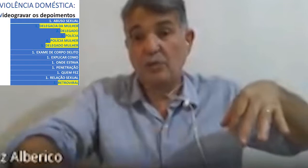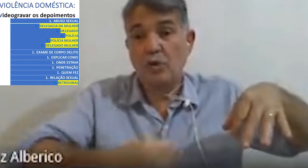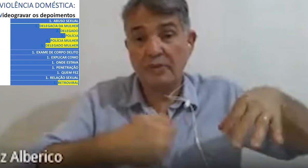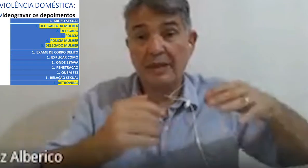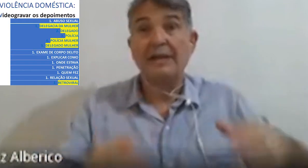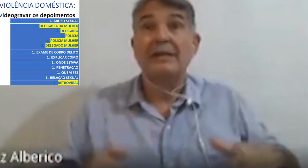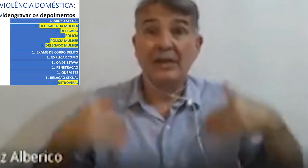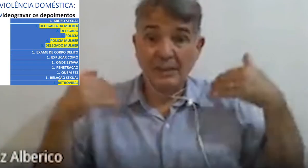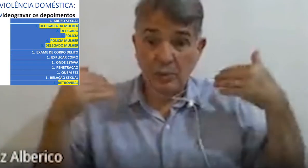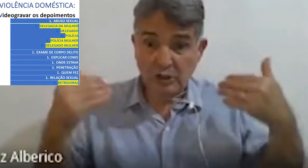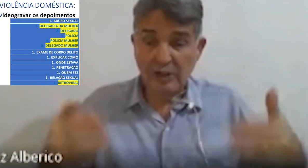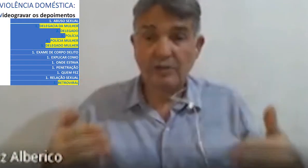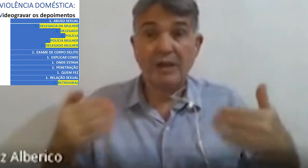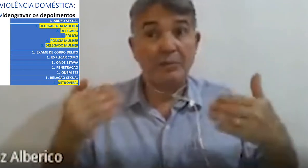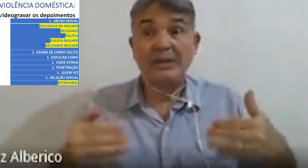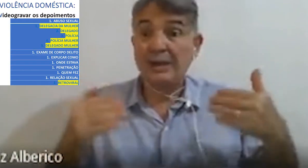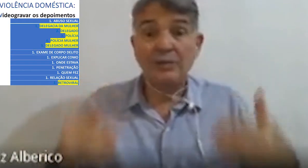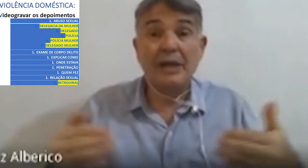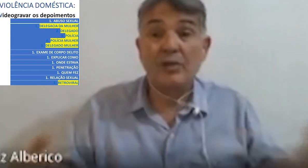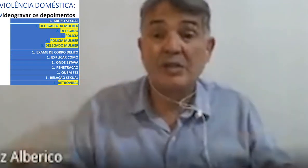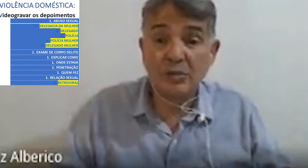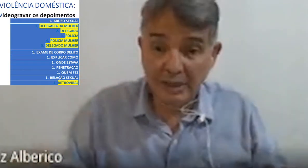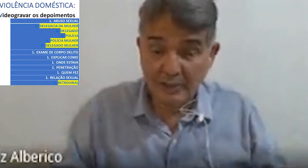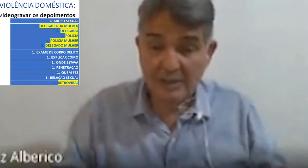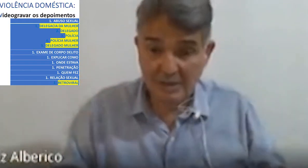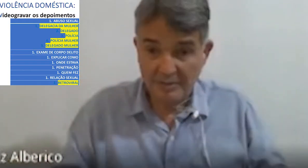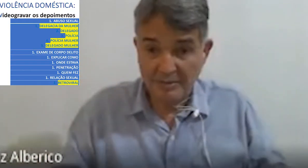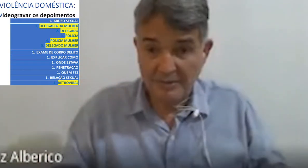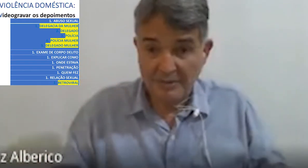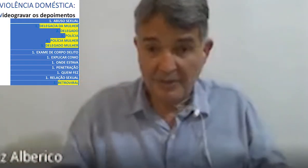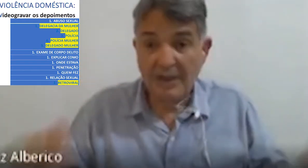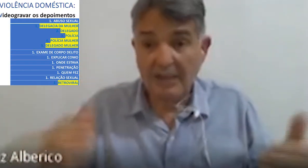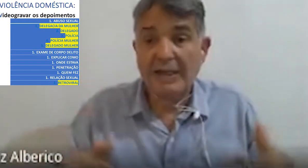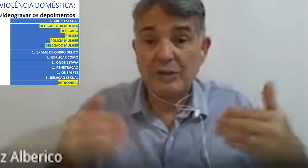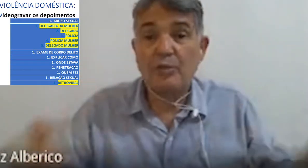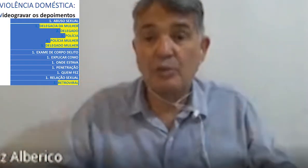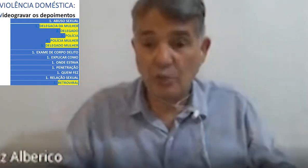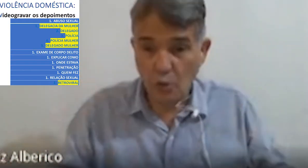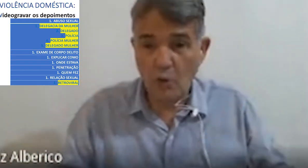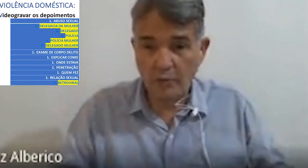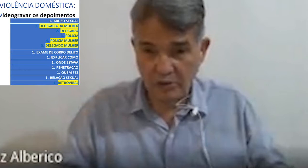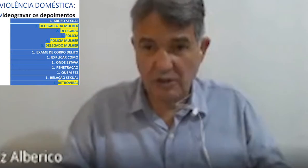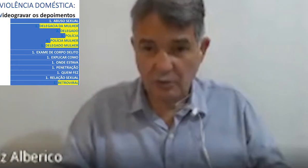corpo dela, então ela está mostrando, de repente ela não tem nem noção de libras. E ela está expondo o corpo, mostrando como